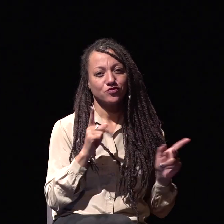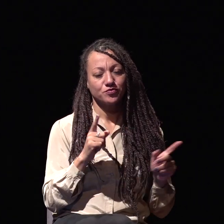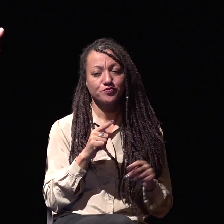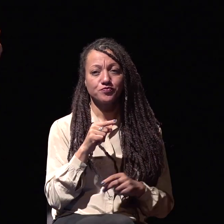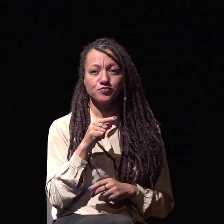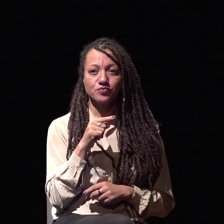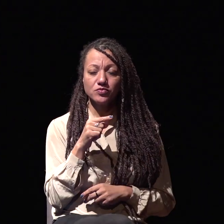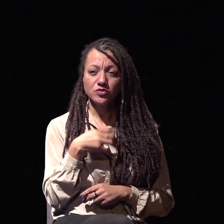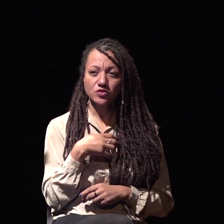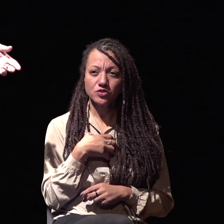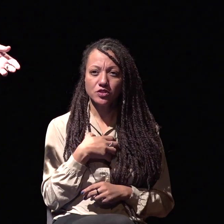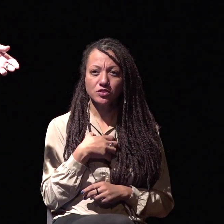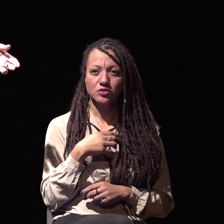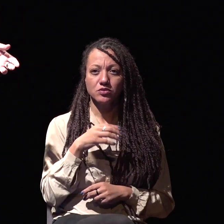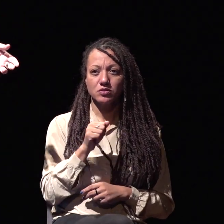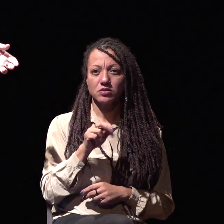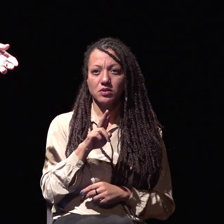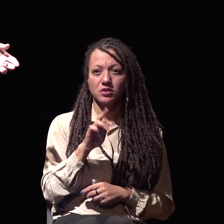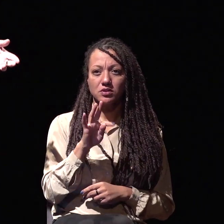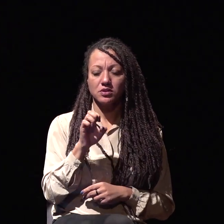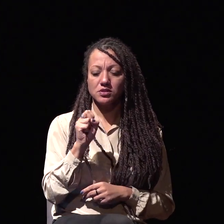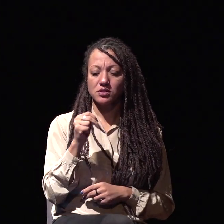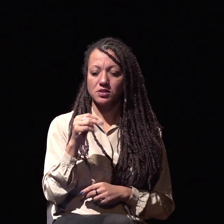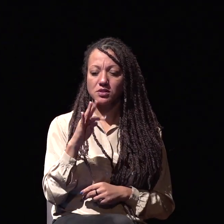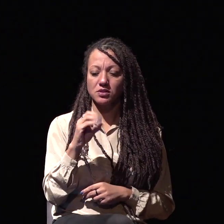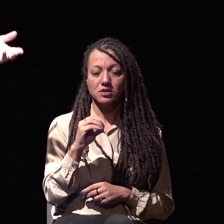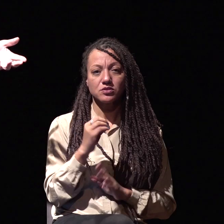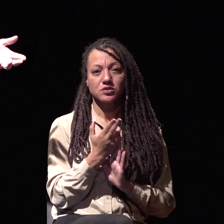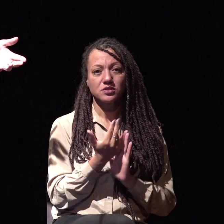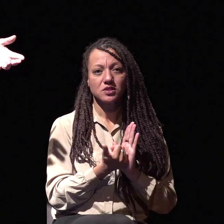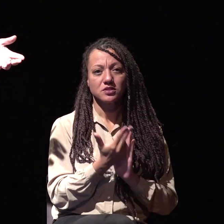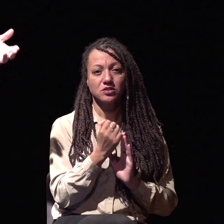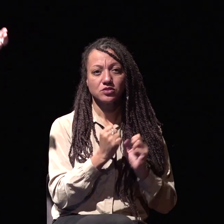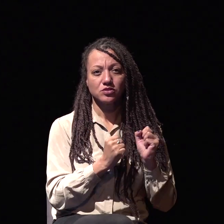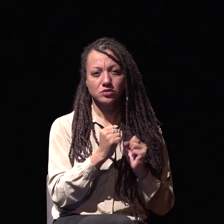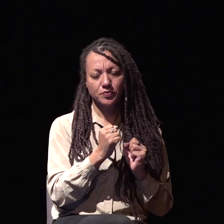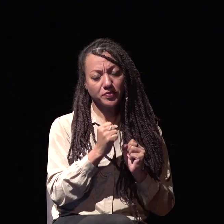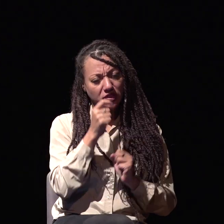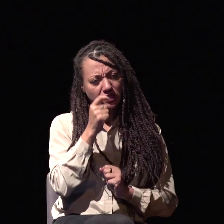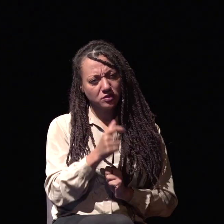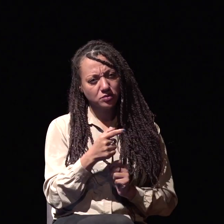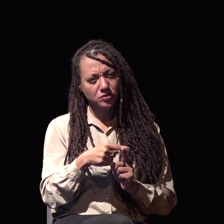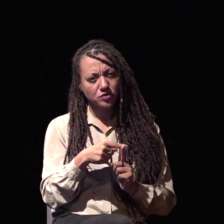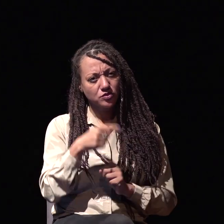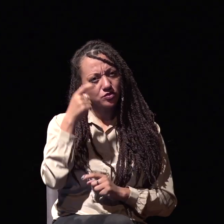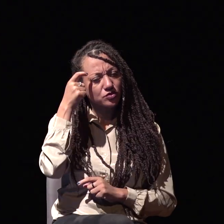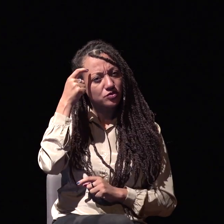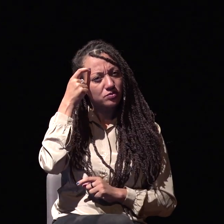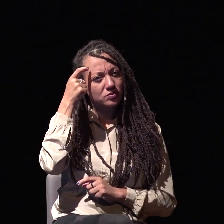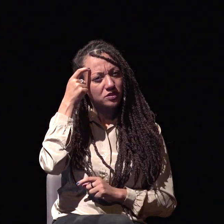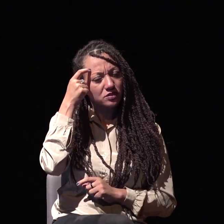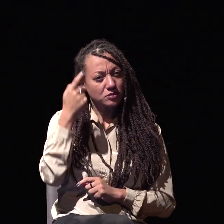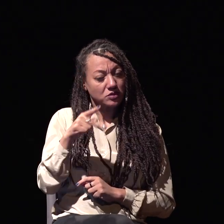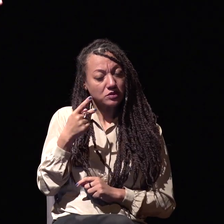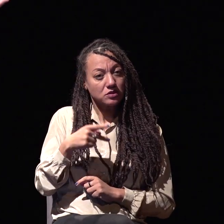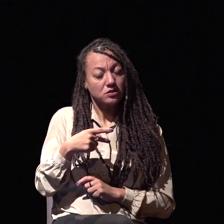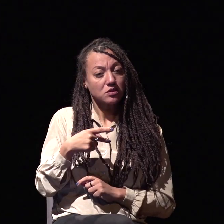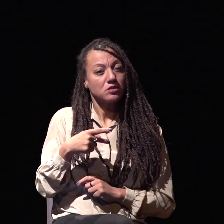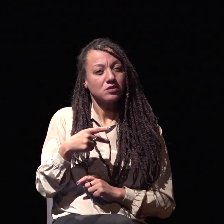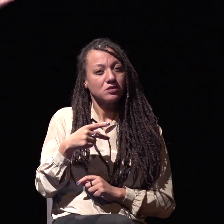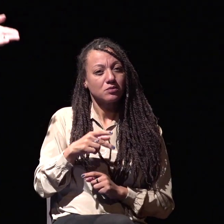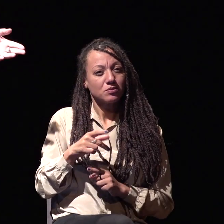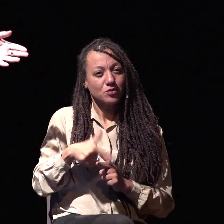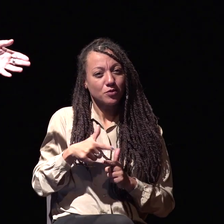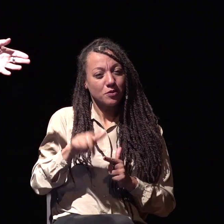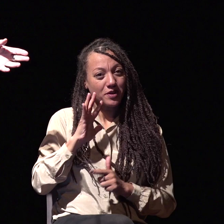a maneira de articular artesanato e desenho industrial. É curioso, porque, embora ela negue, a maneira de pensar o problema é absolutamente via